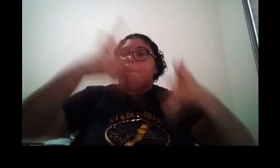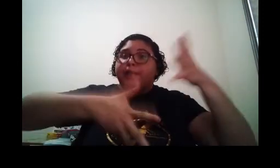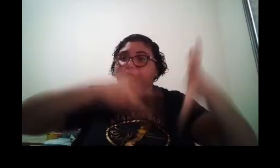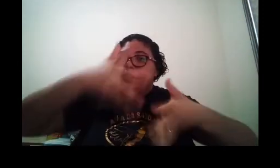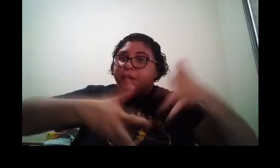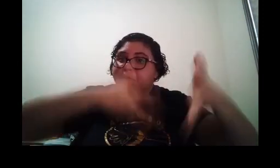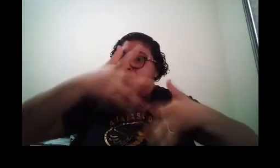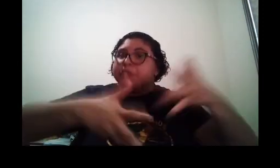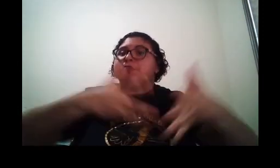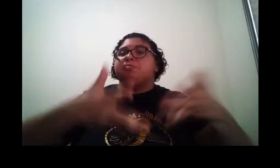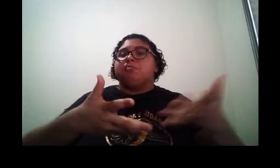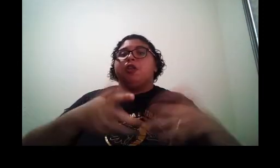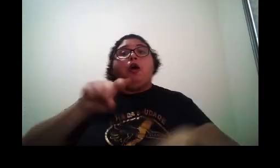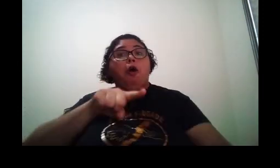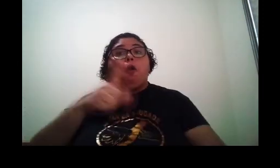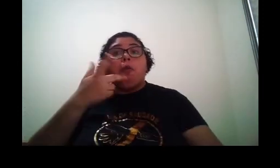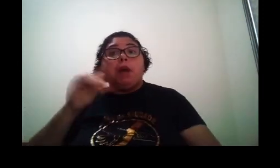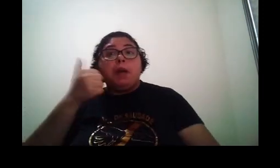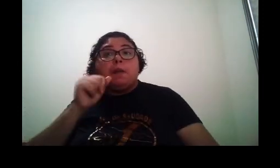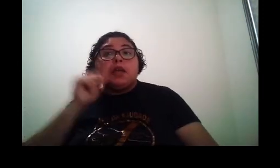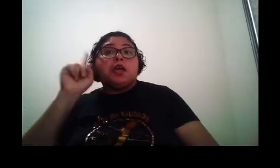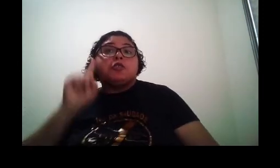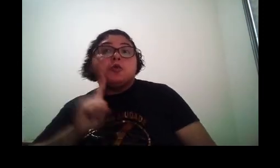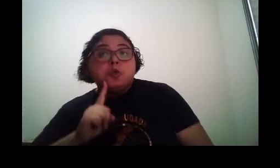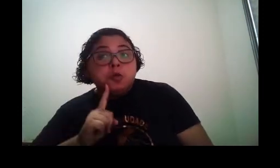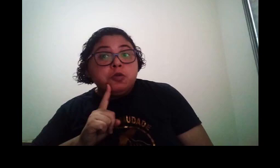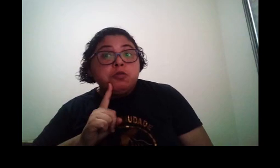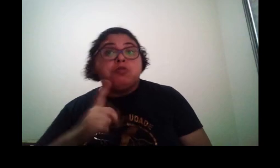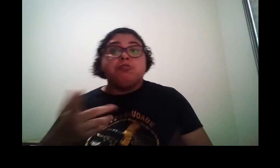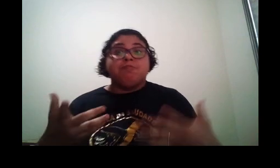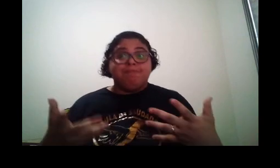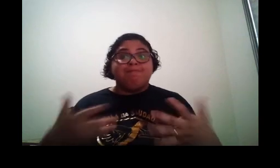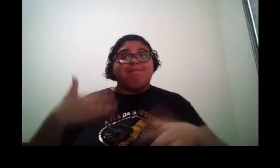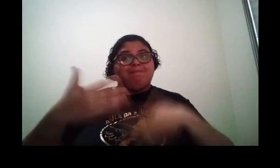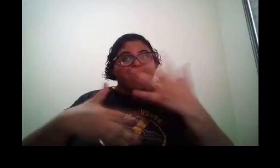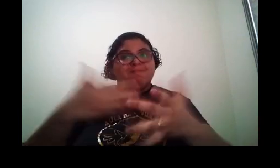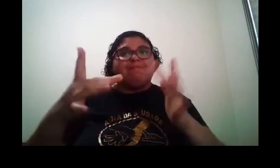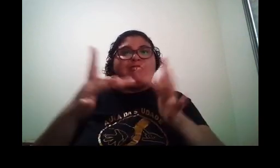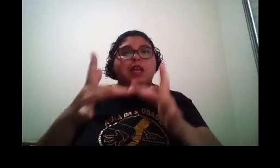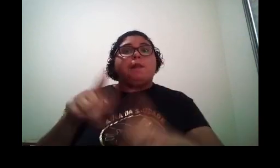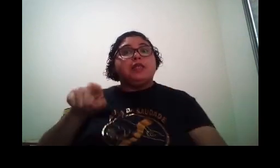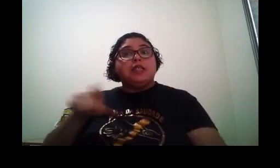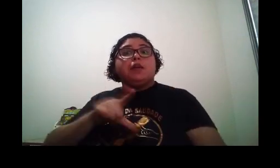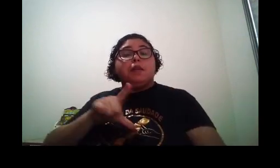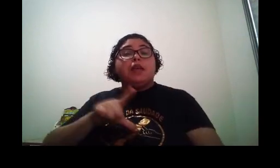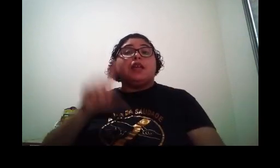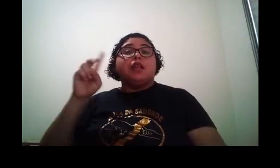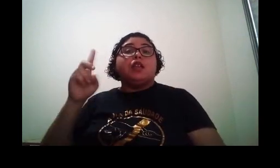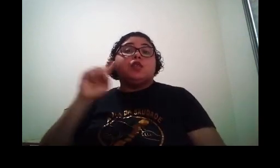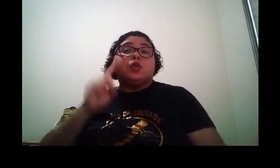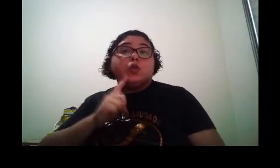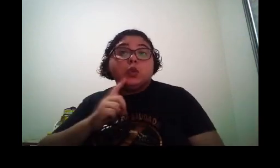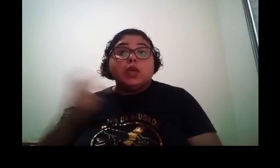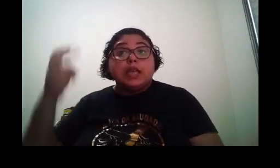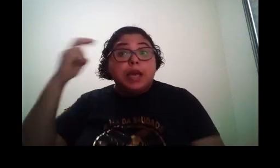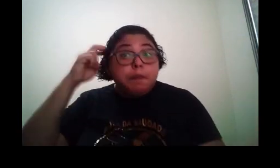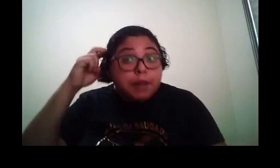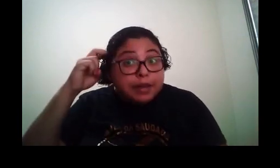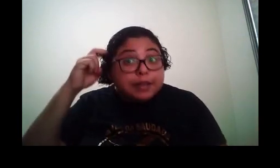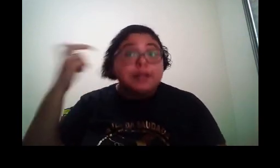ou tem surdo que o pai e a mãe, né, não usam Libras, que ele é um surdo implantado,